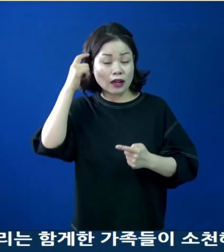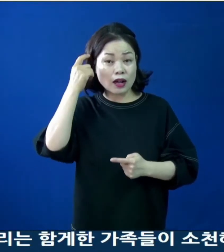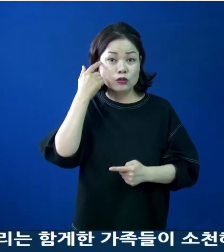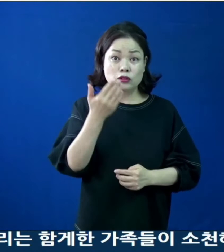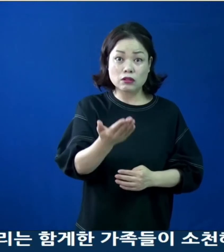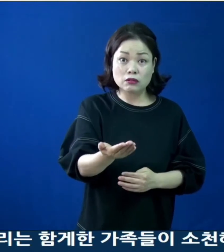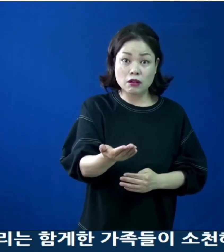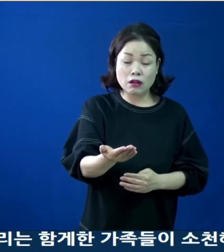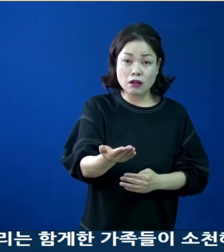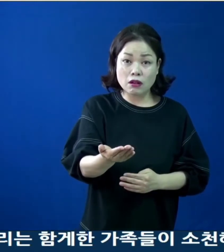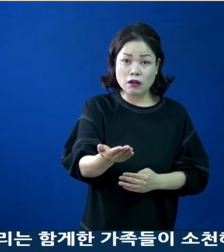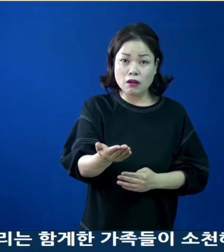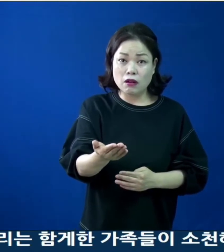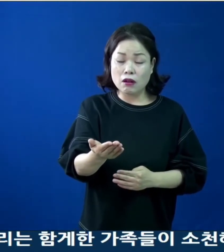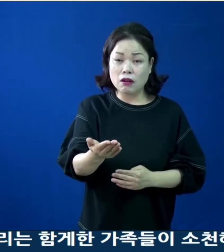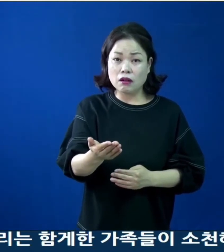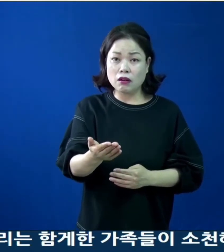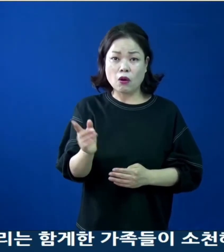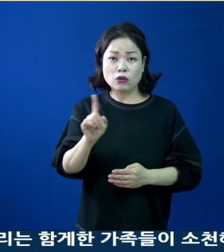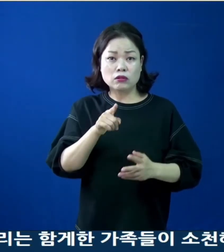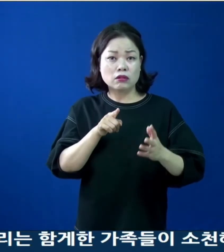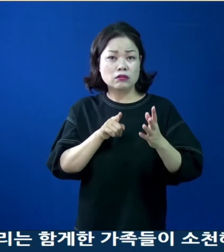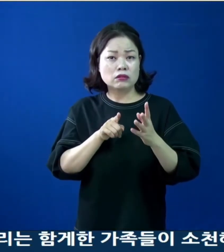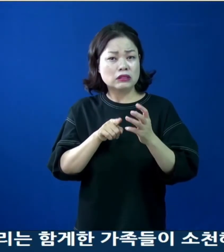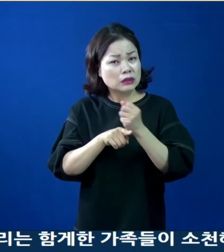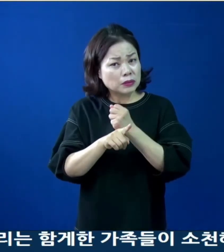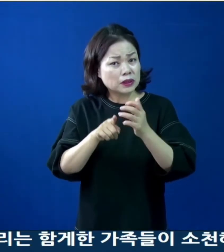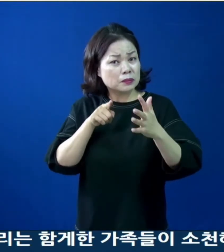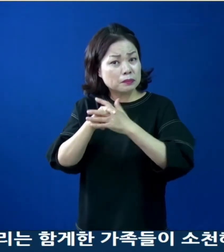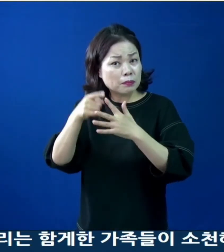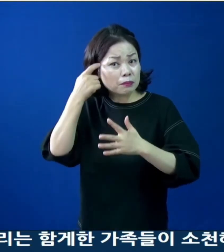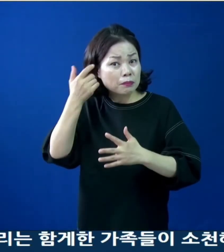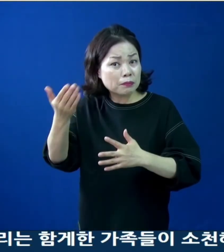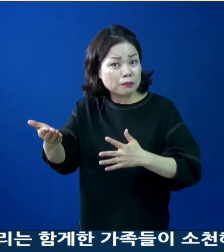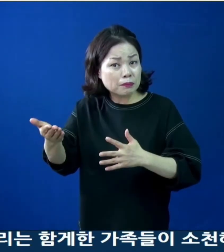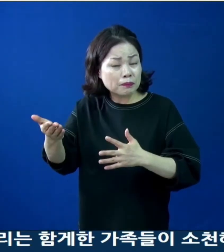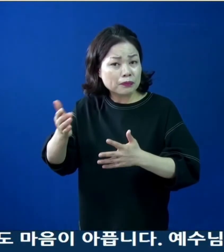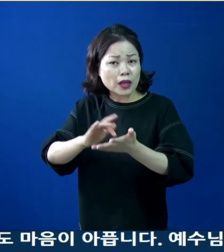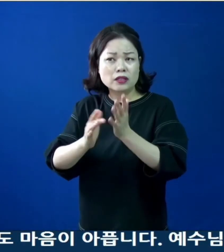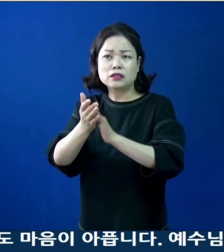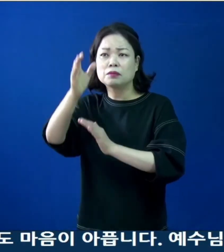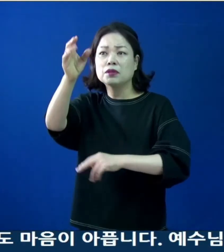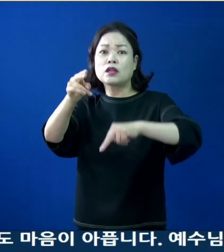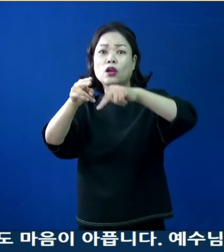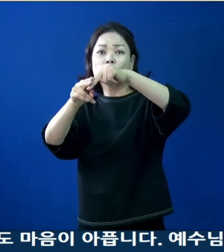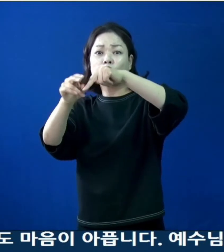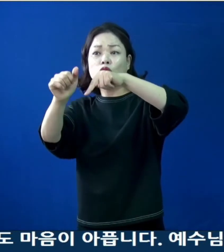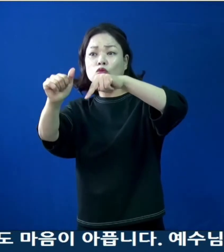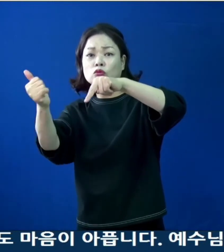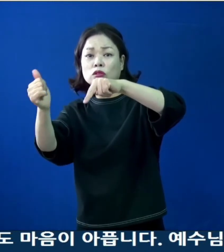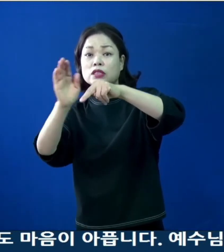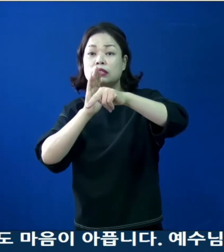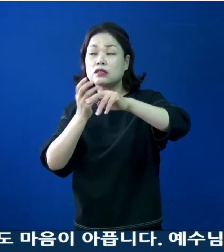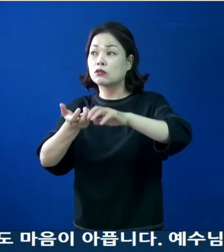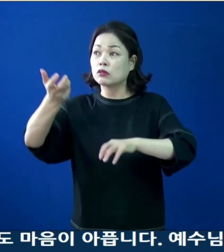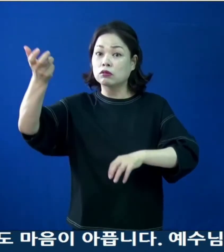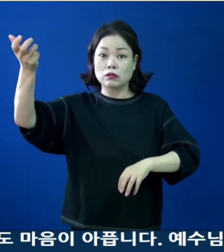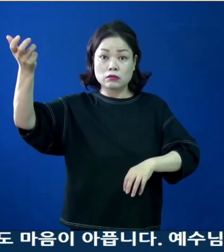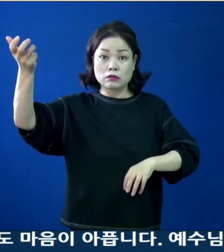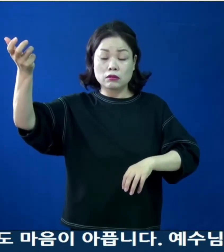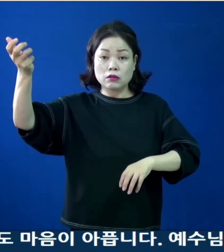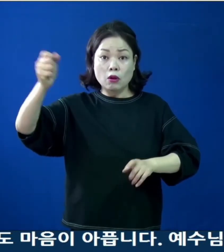있었을까요? 어떤 의미인지 받아낼 수 있었을까요? 예수님이 십자가에 죽으시고 실제로 떠나셨습니다.